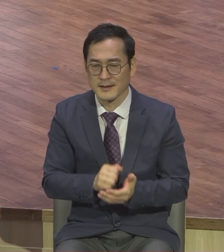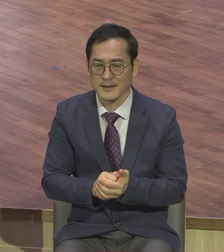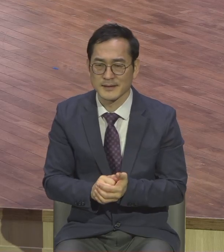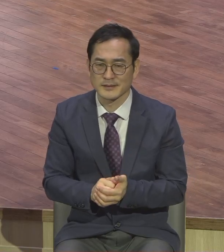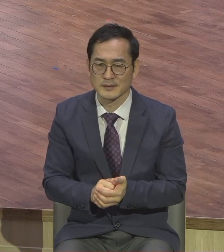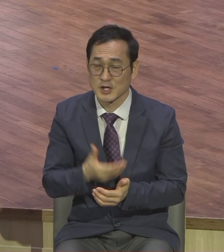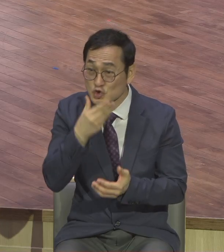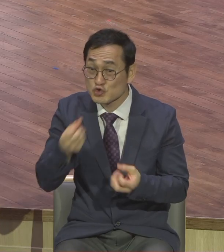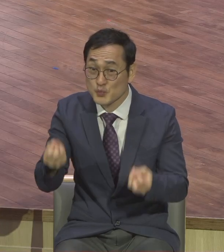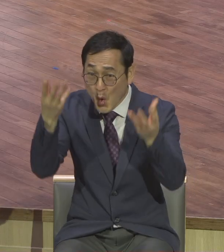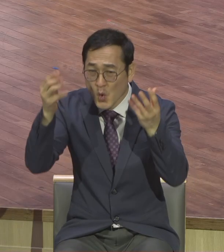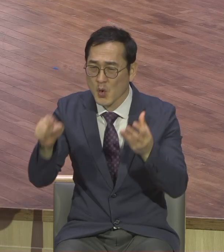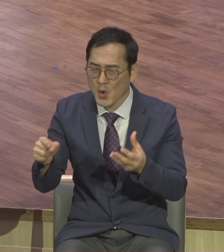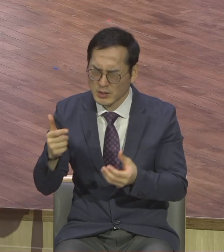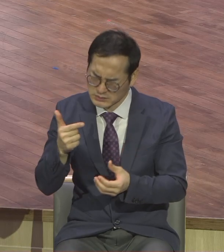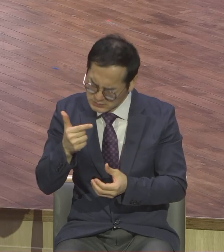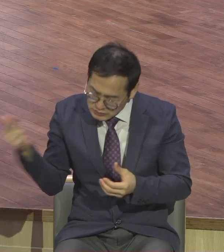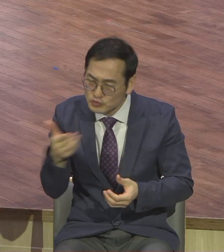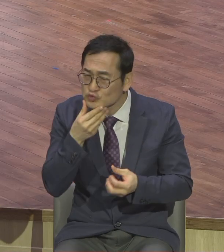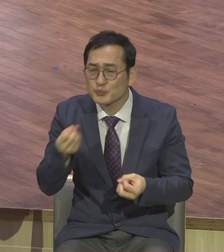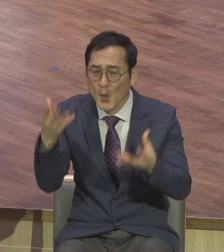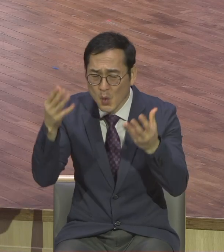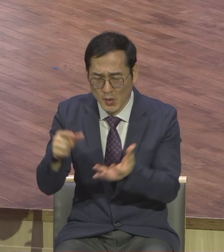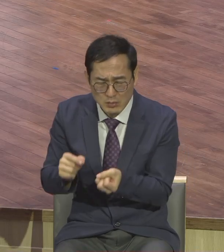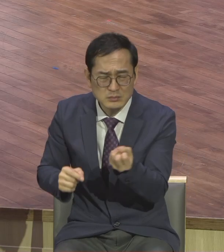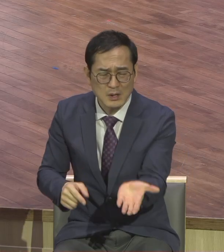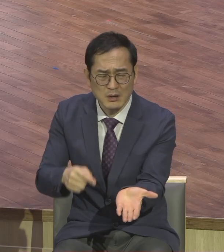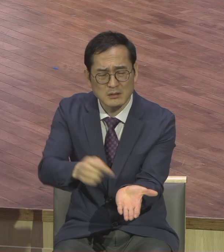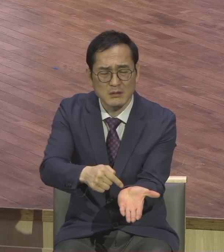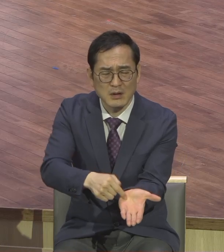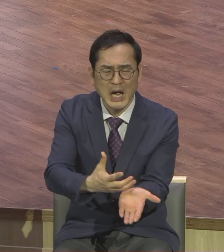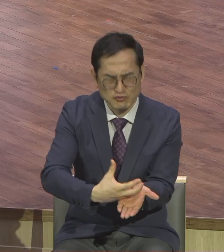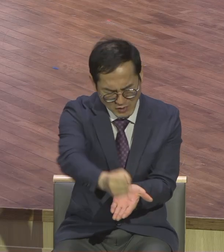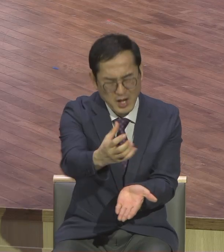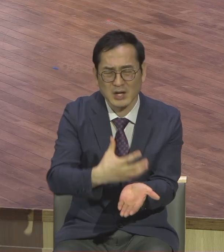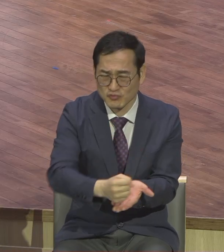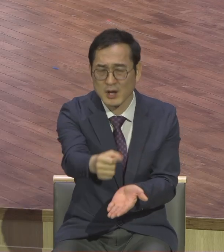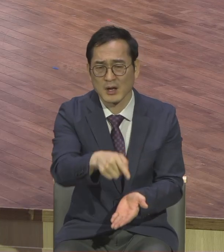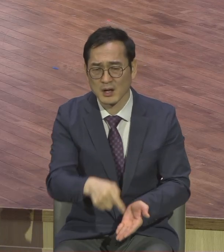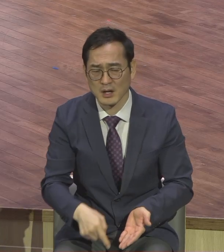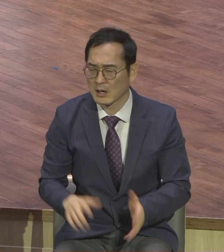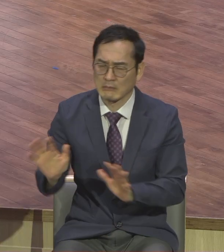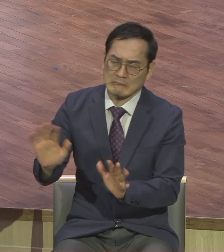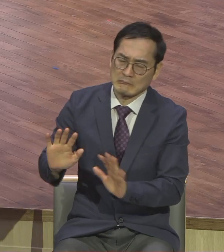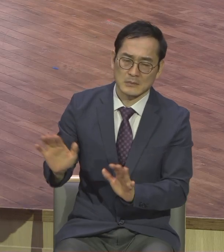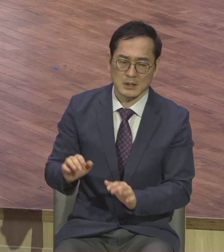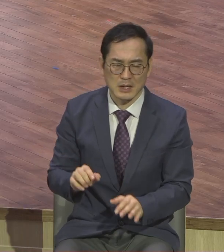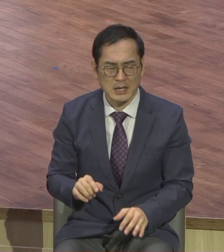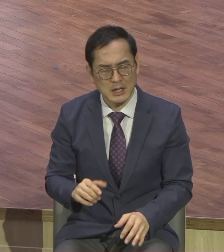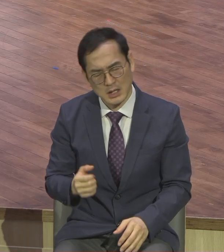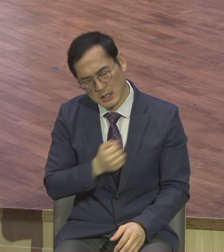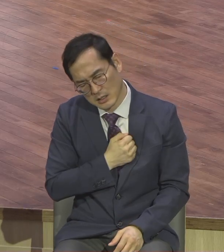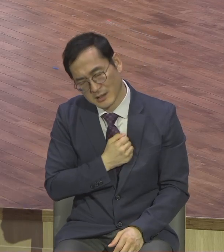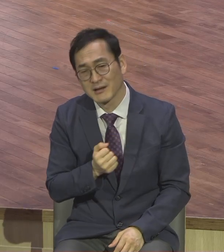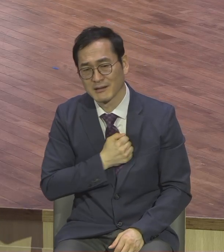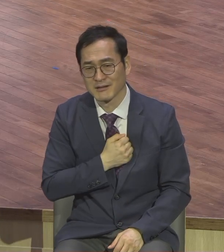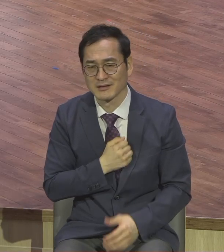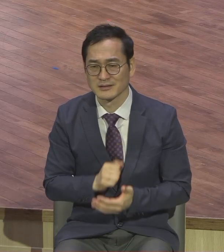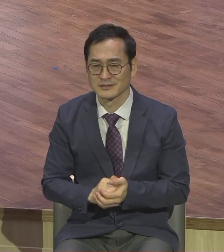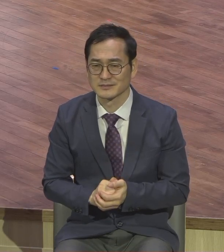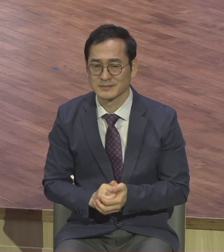그 축복 너도 좀 받아봐라. 영계 모든 성도들 이런 영적 해산의 수고를